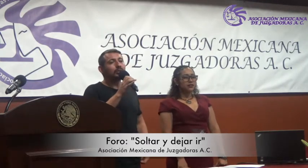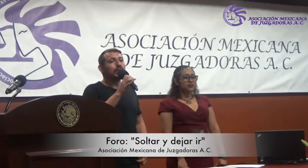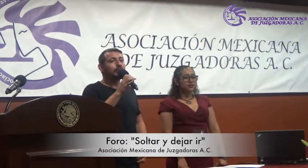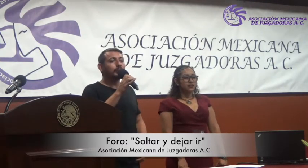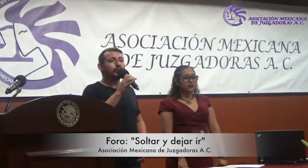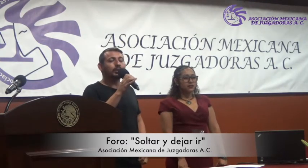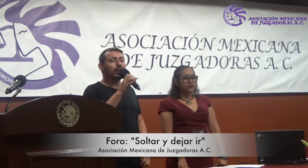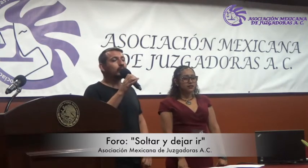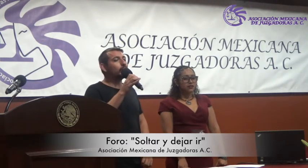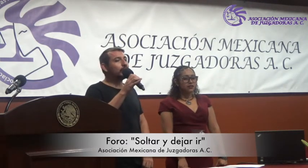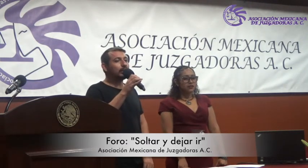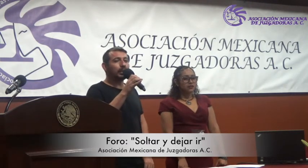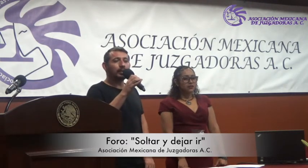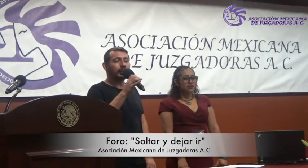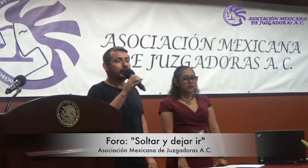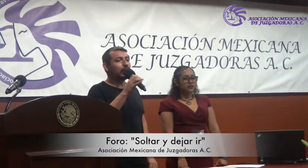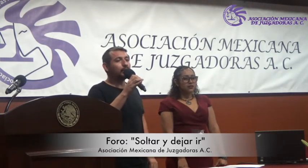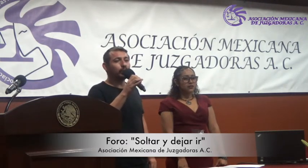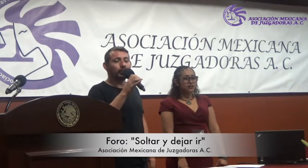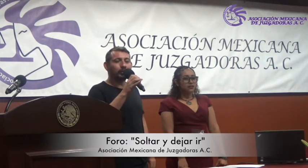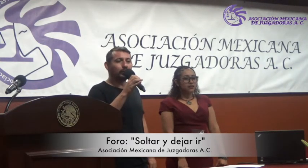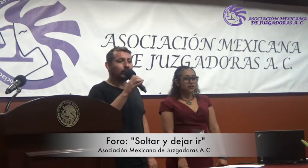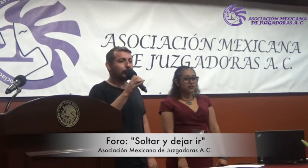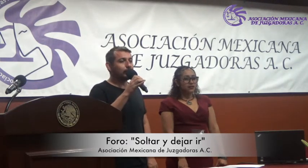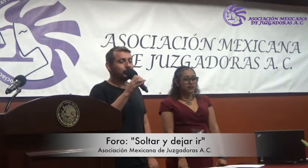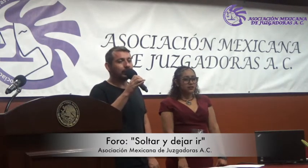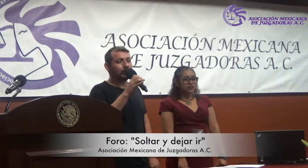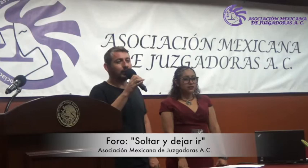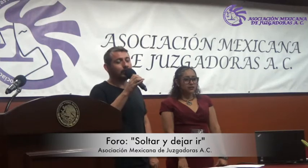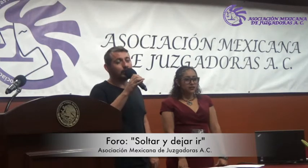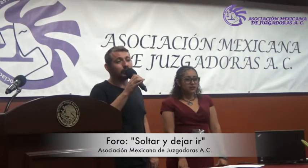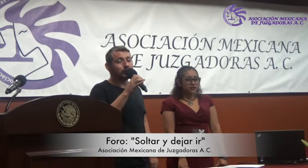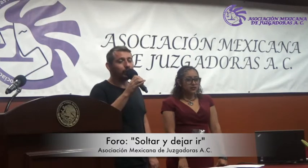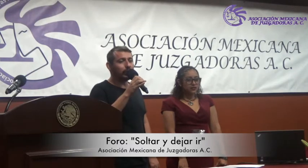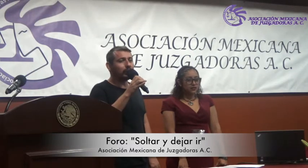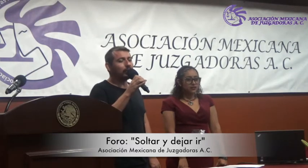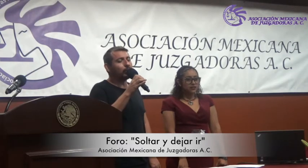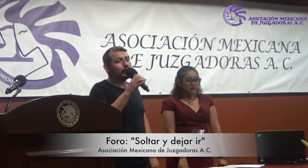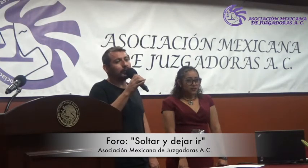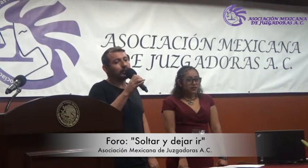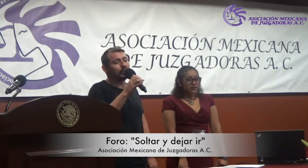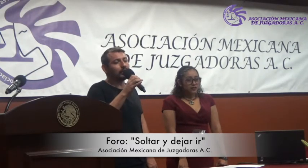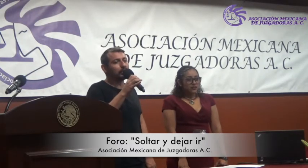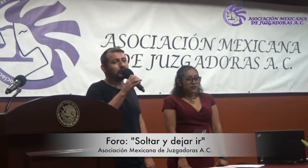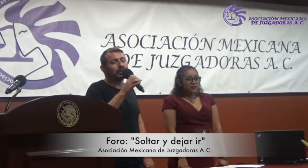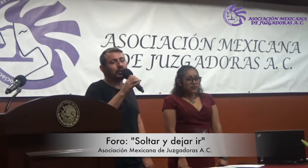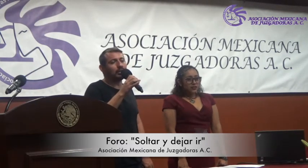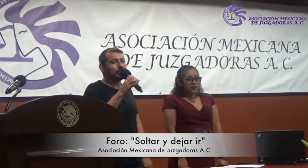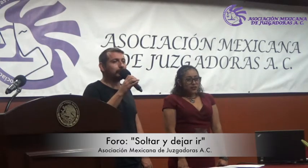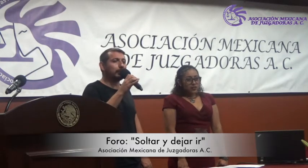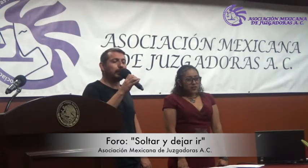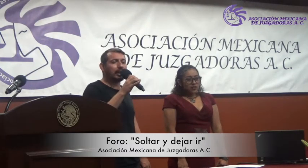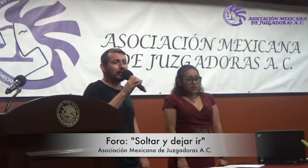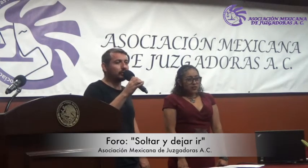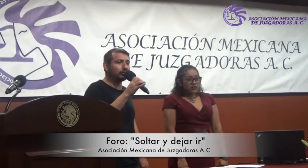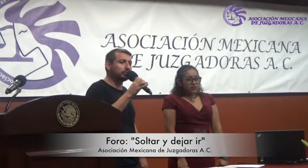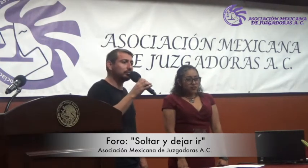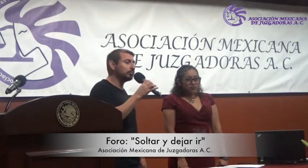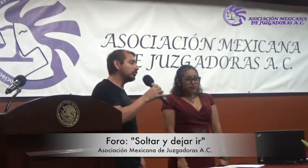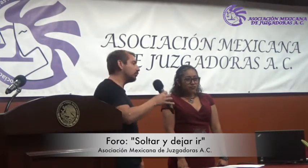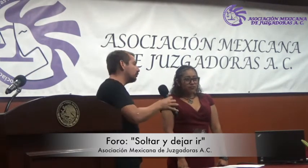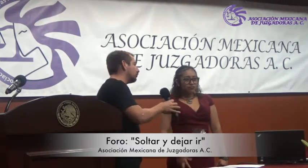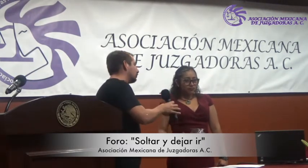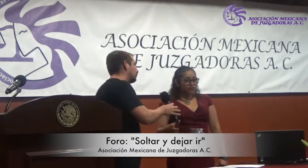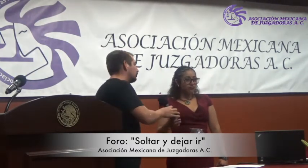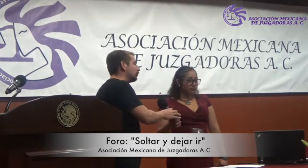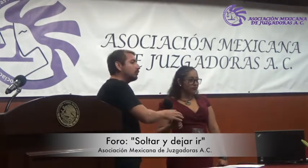Pues todos sabemos que algún día va a llegar un momento que vamos a morir. Obviamente tenemos que prepararnos.